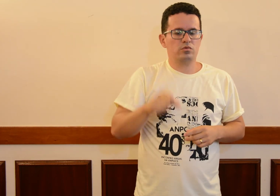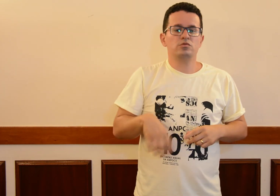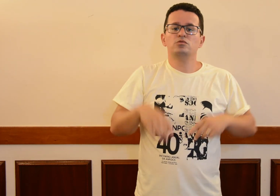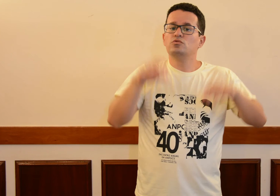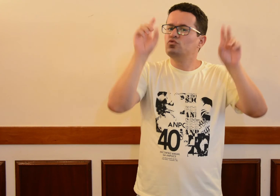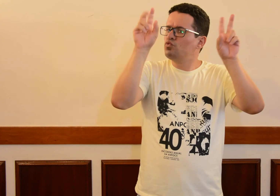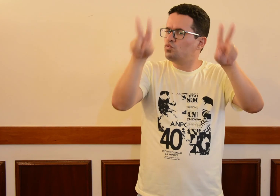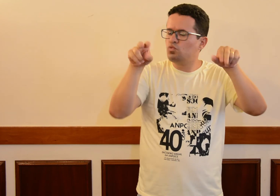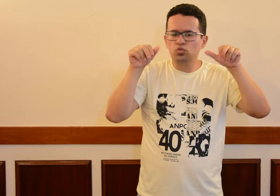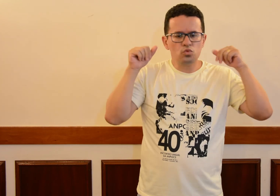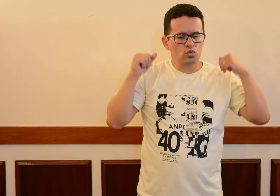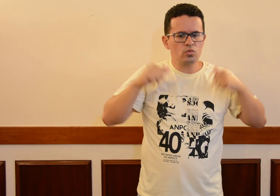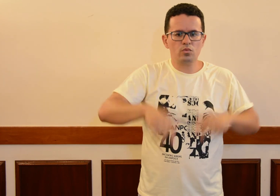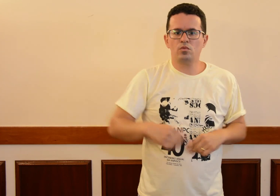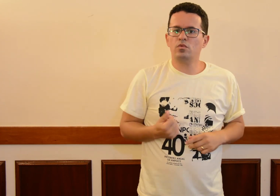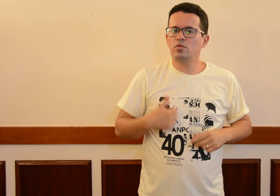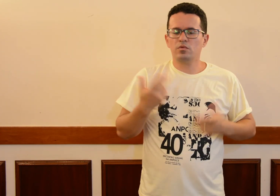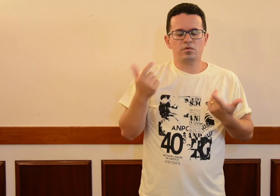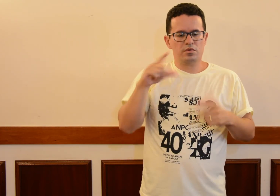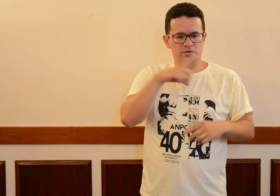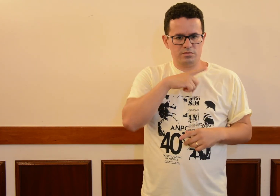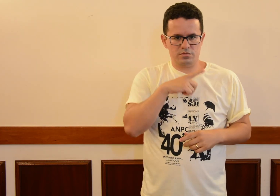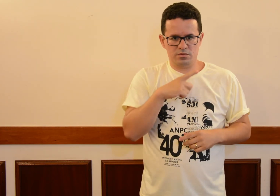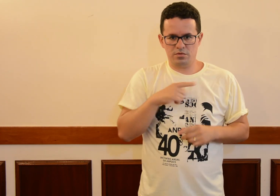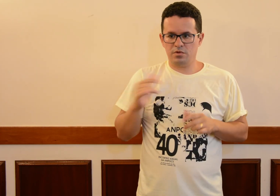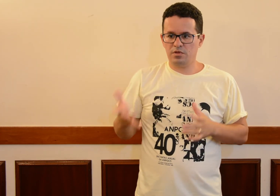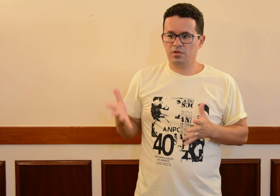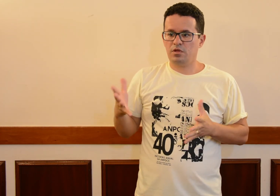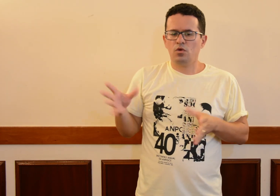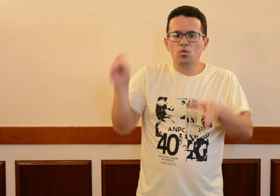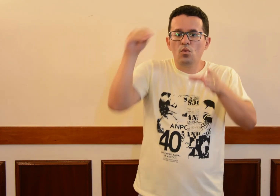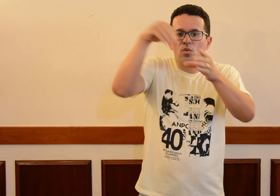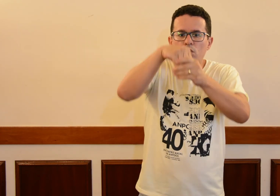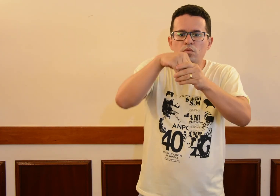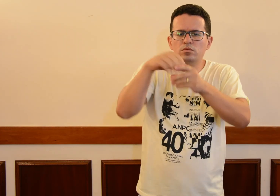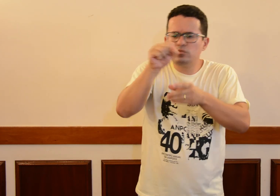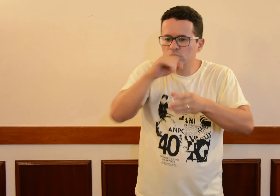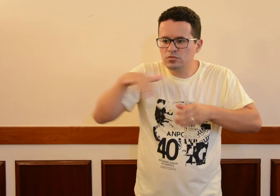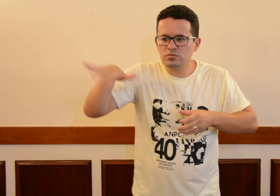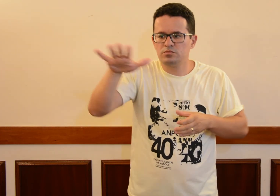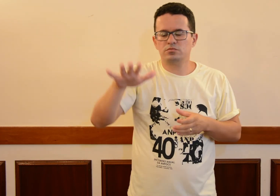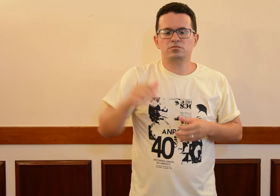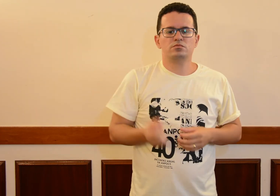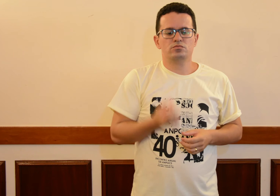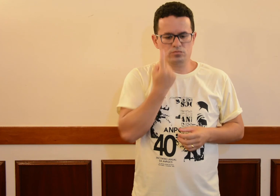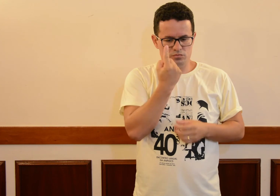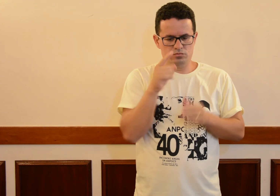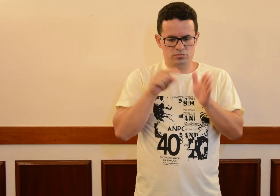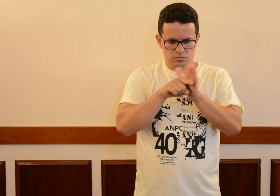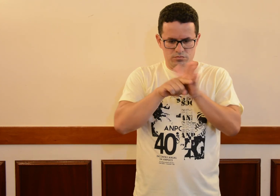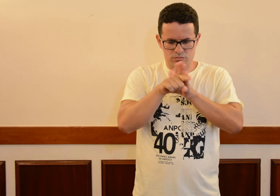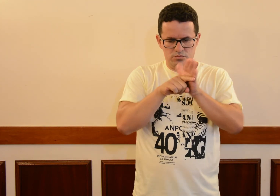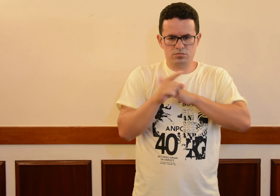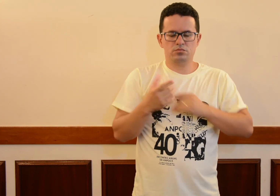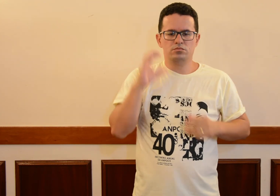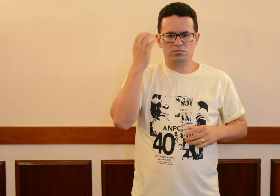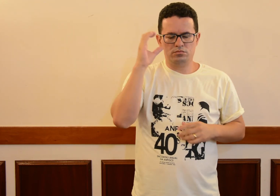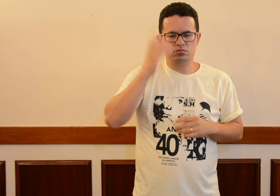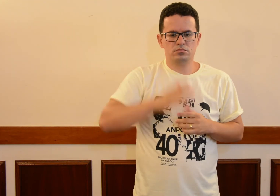uma capacidade de interação social. Um dos especialistas que lida também com essas